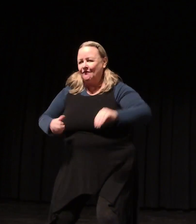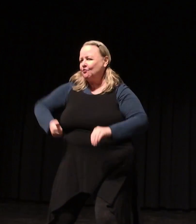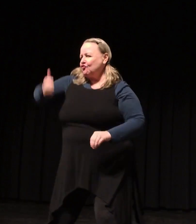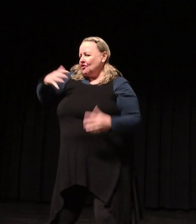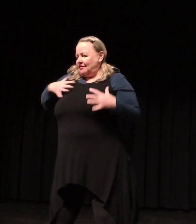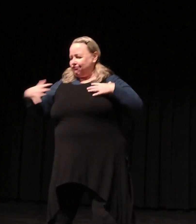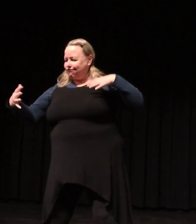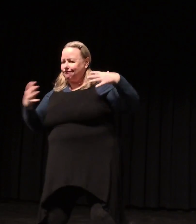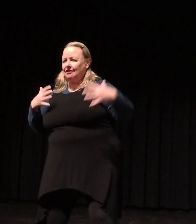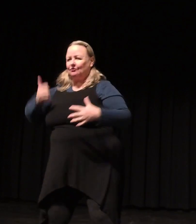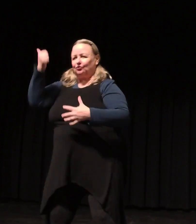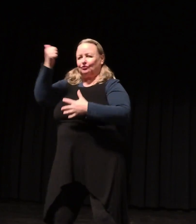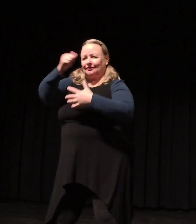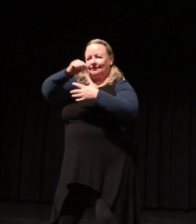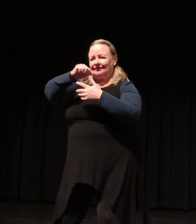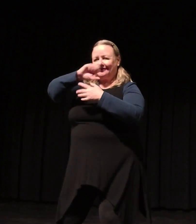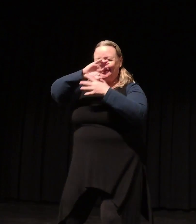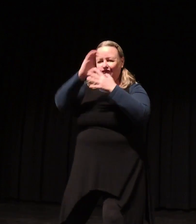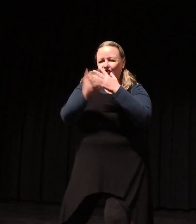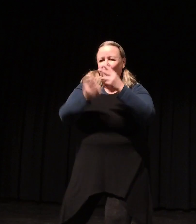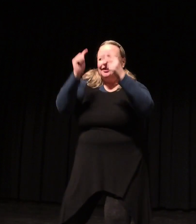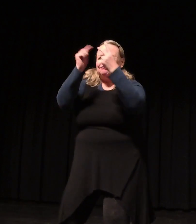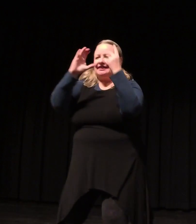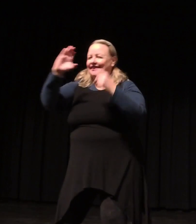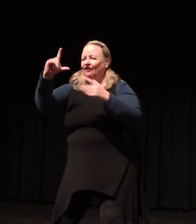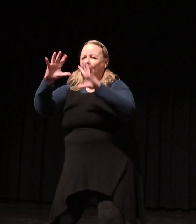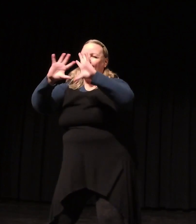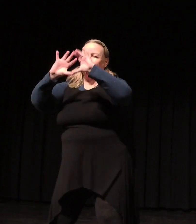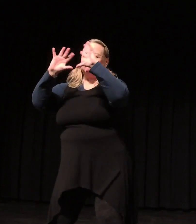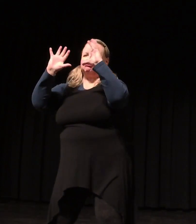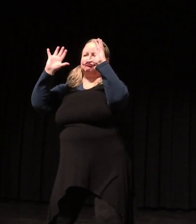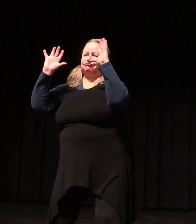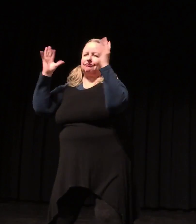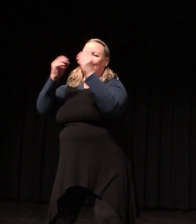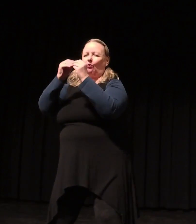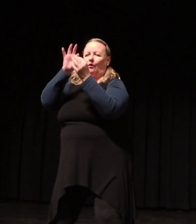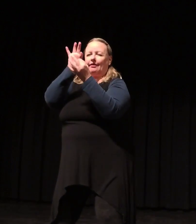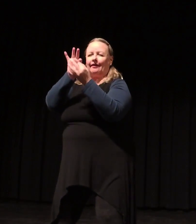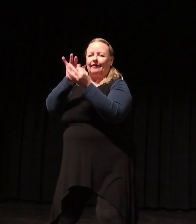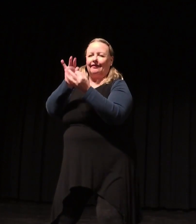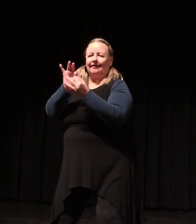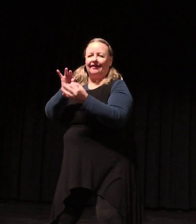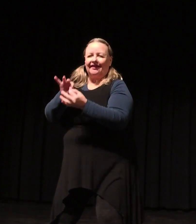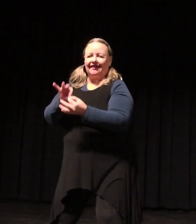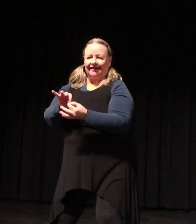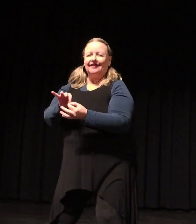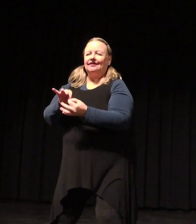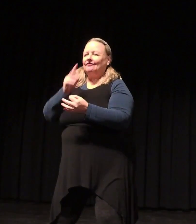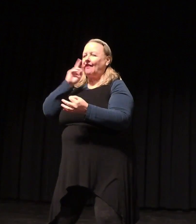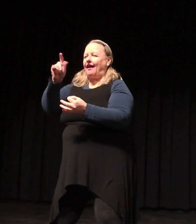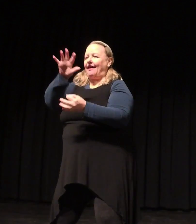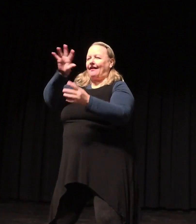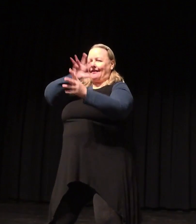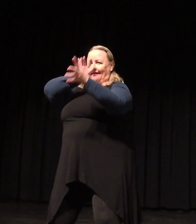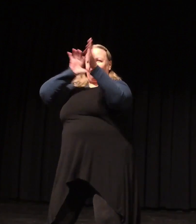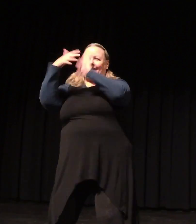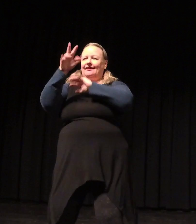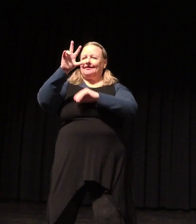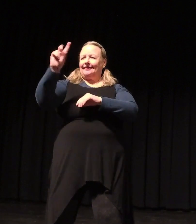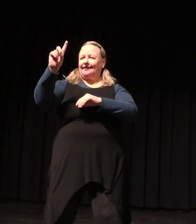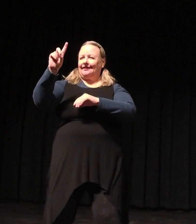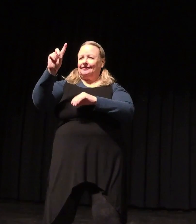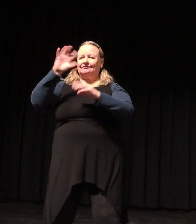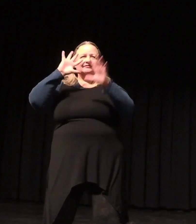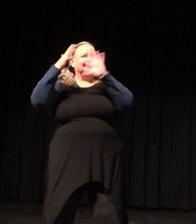plus d'expressions, plus de mouvements et des configurations en langue des signes. Alors, je vais ajouter plein de détails à